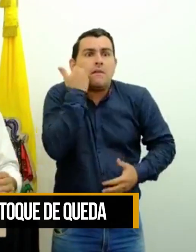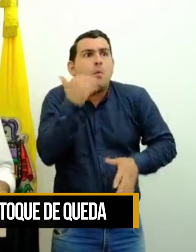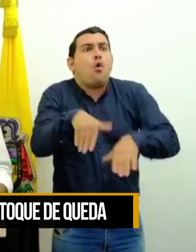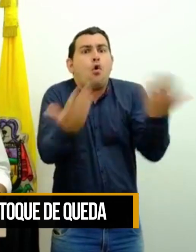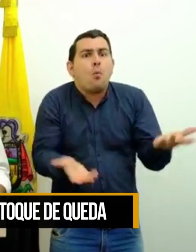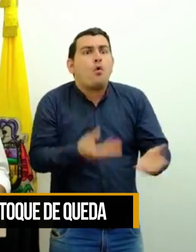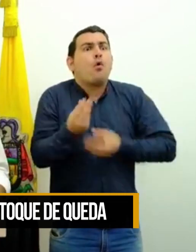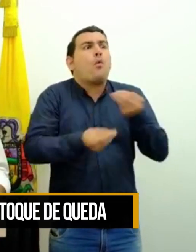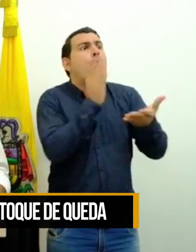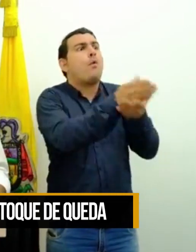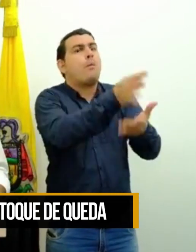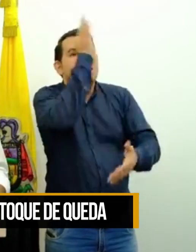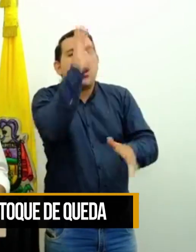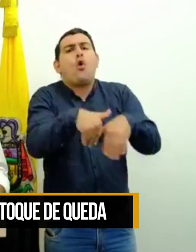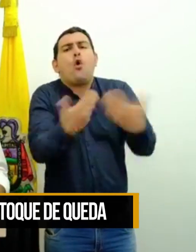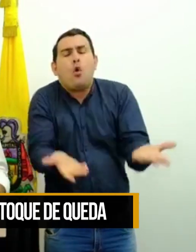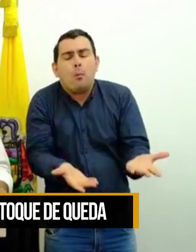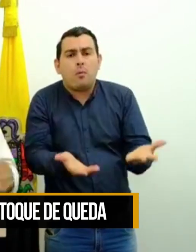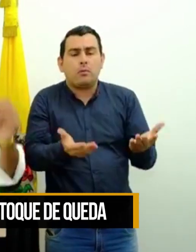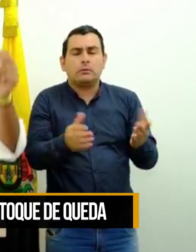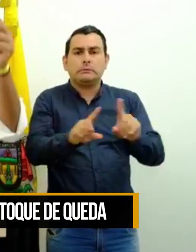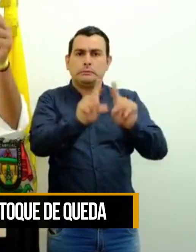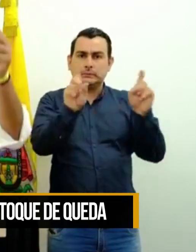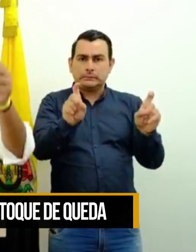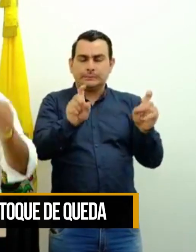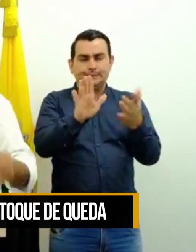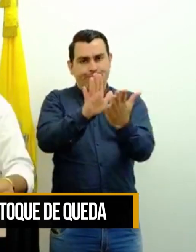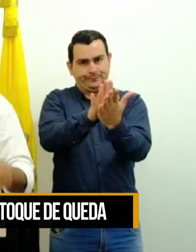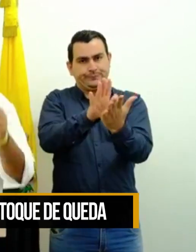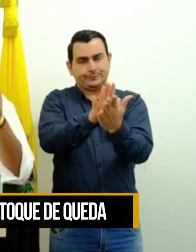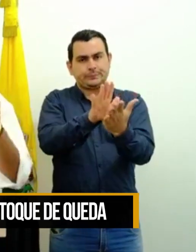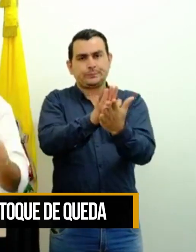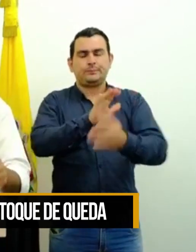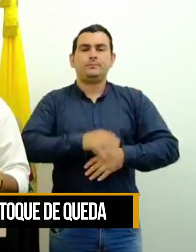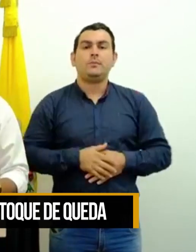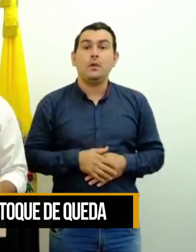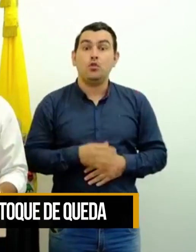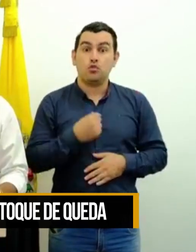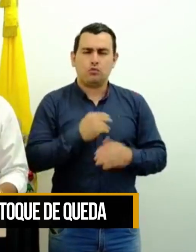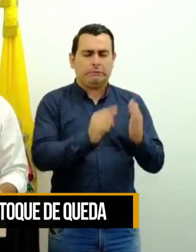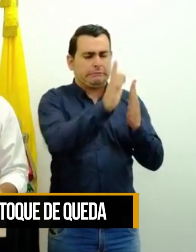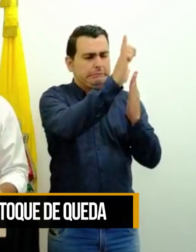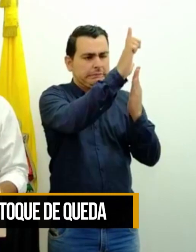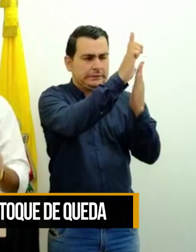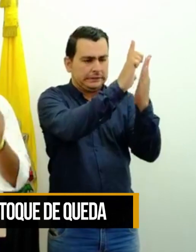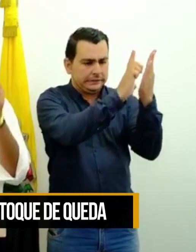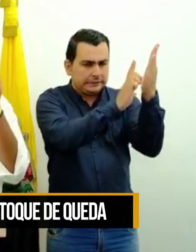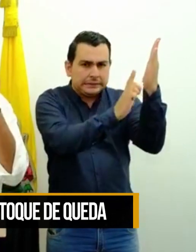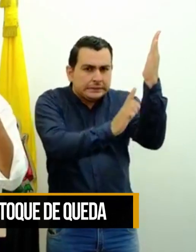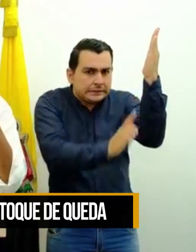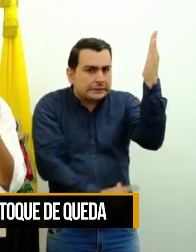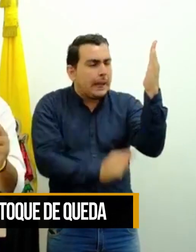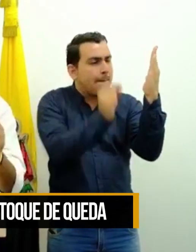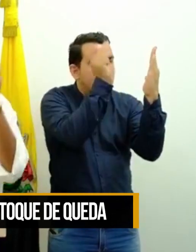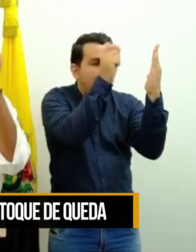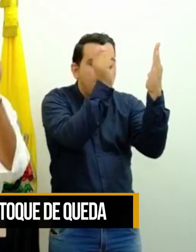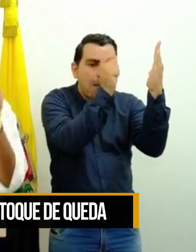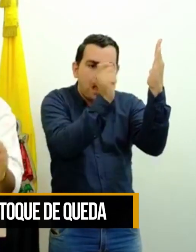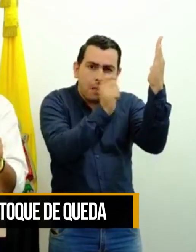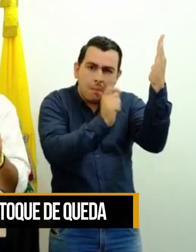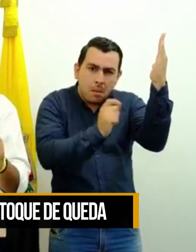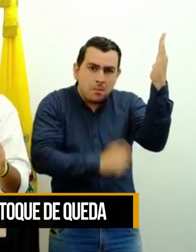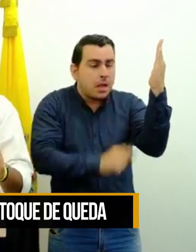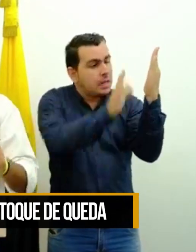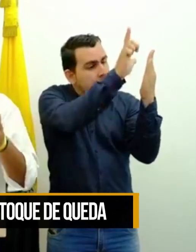voy a la clínica? Tenemos un listado muy extenso, pero también muy taxativo,